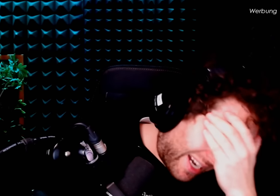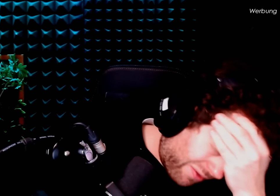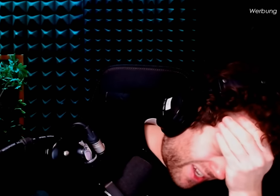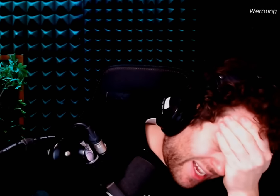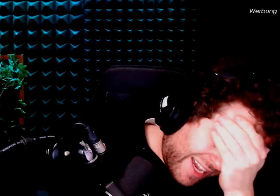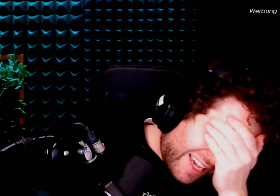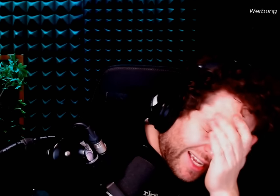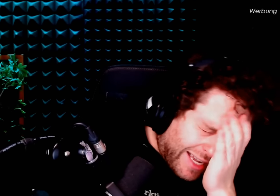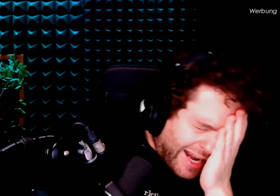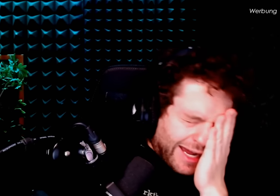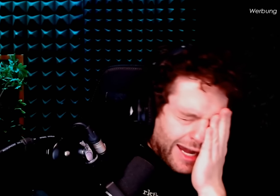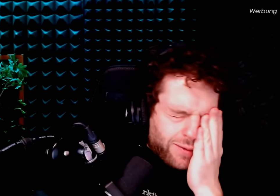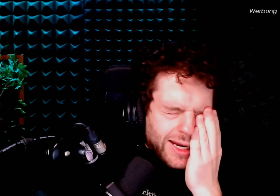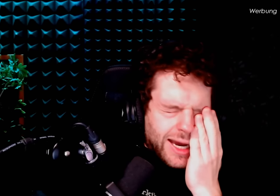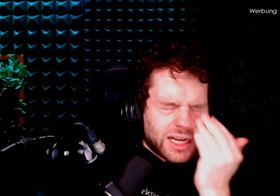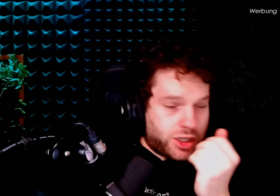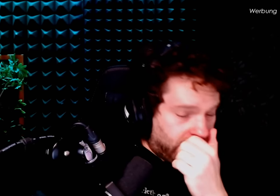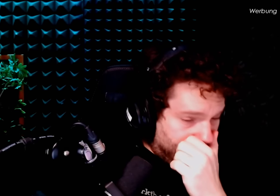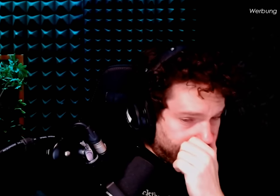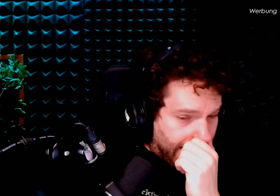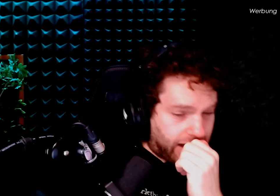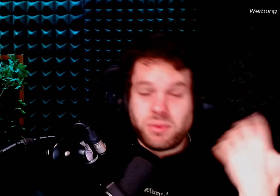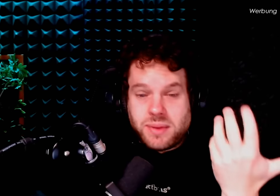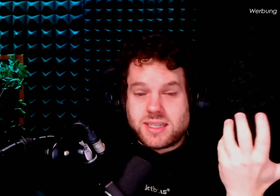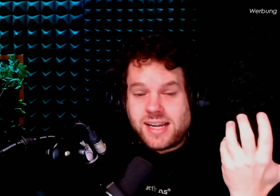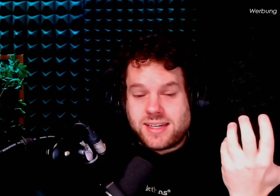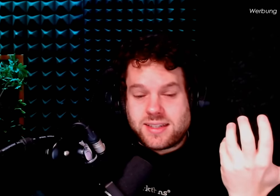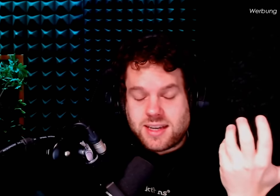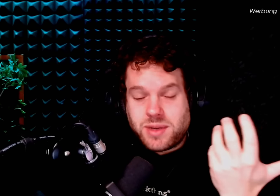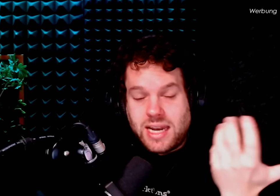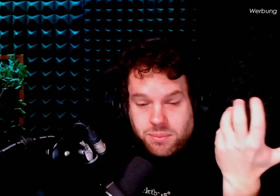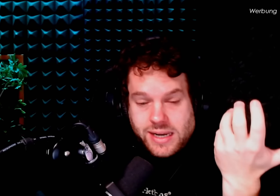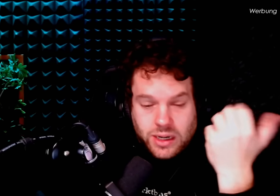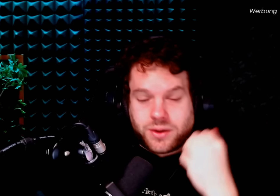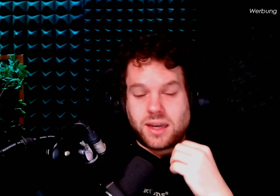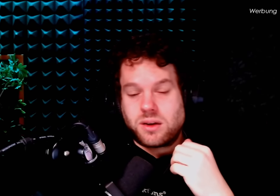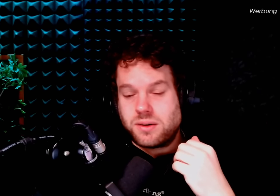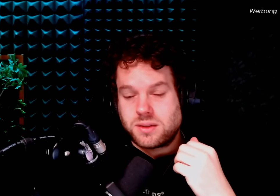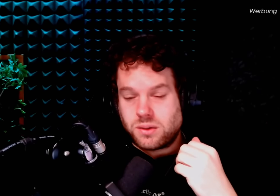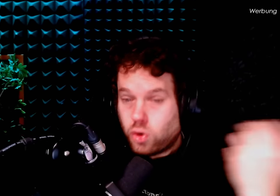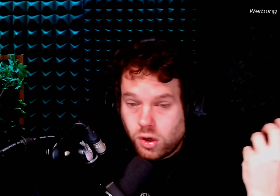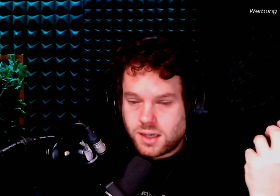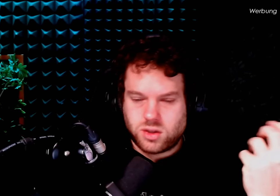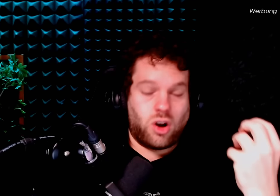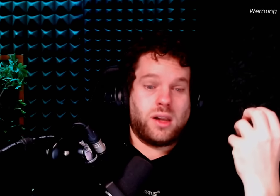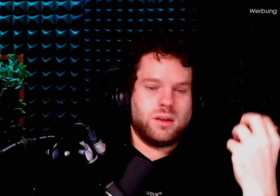ist halt einfach... Keine Ahnung. Jeder hat halt immer einen schlechten Tag. Und bei mir ist es halt dann das gesamte Leben halt. Ja, okay. Gut. So. Toll.